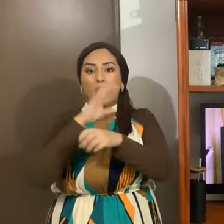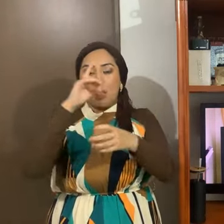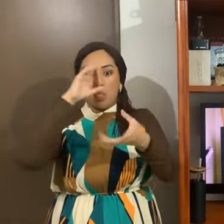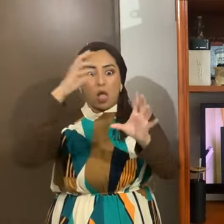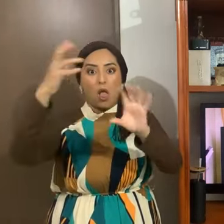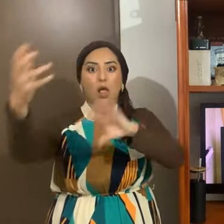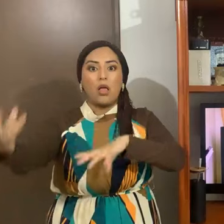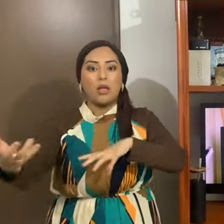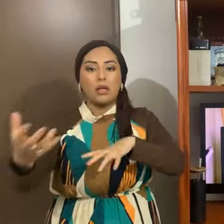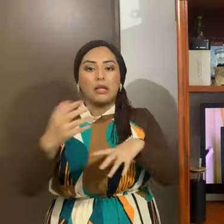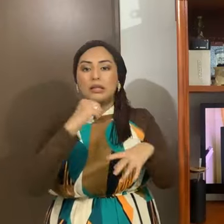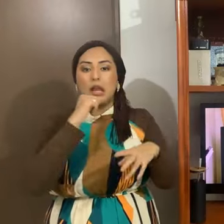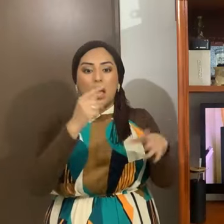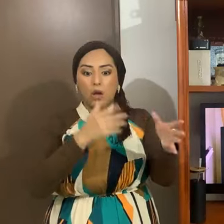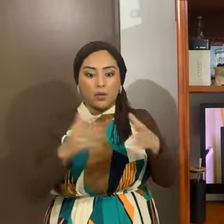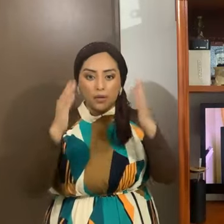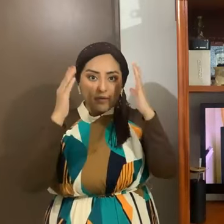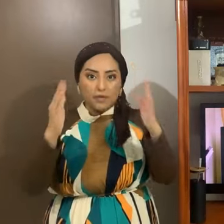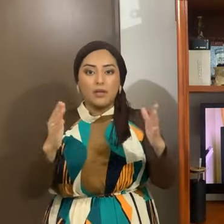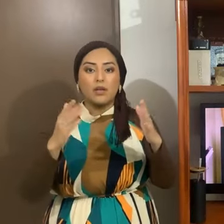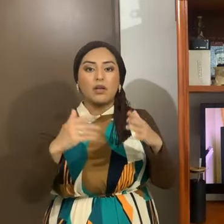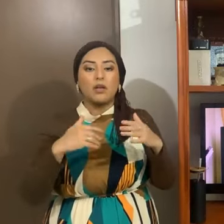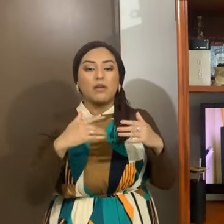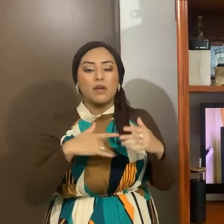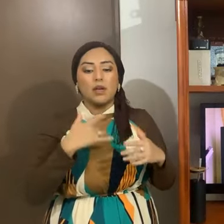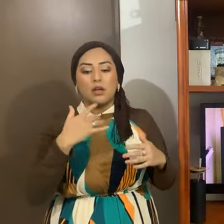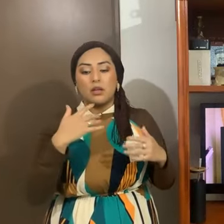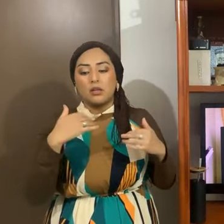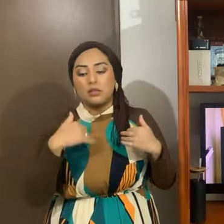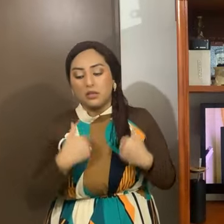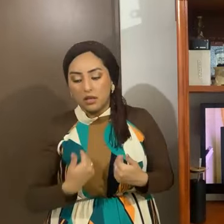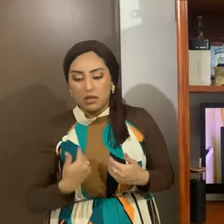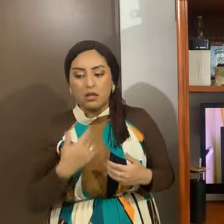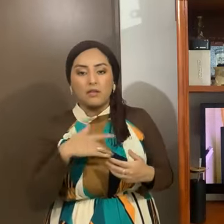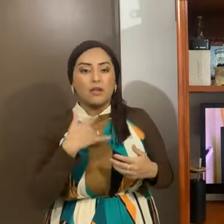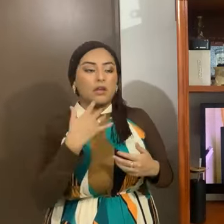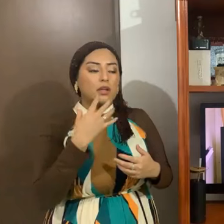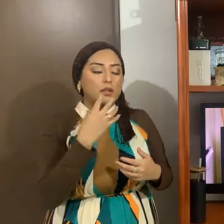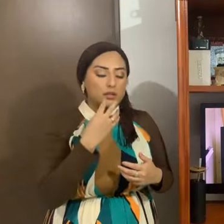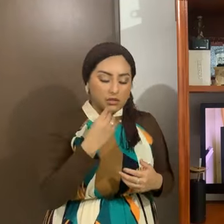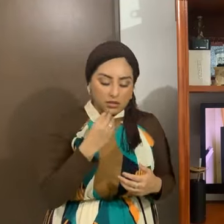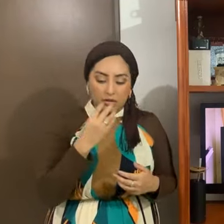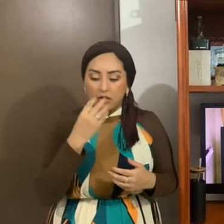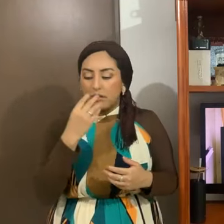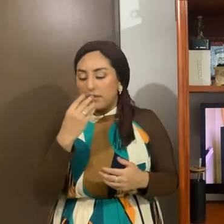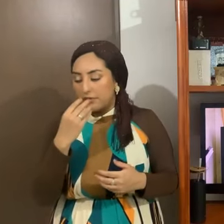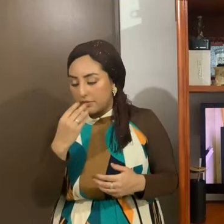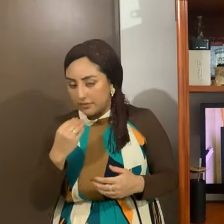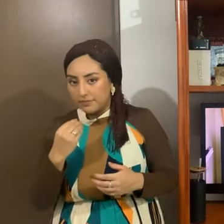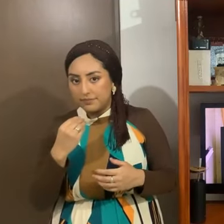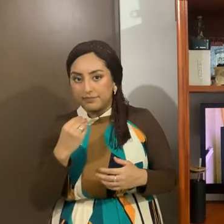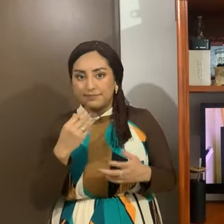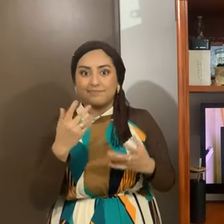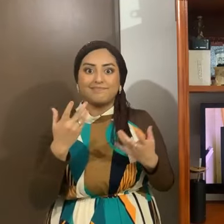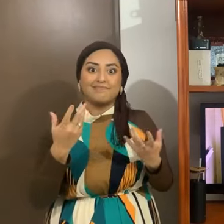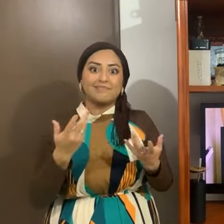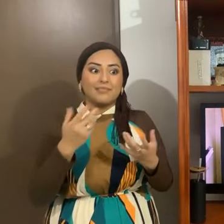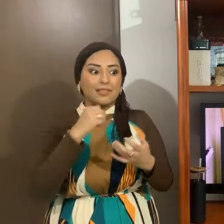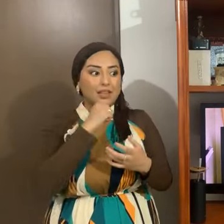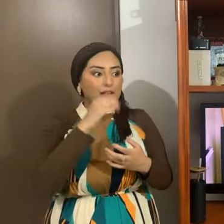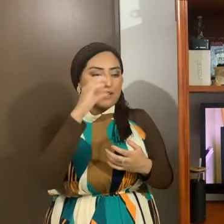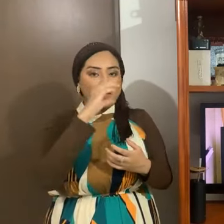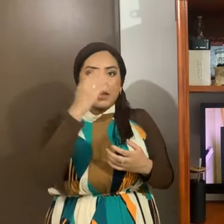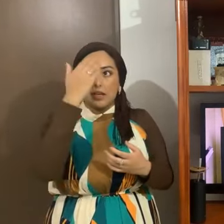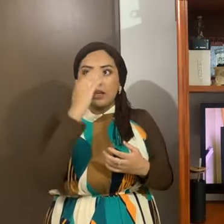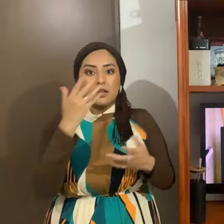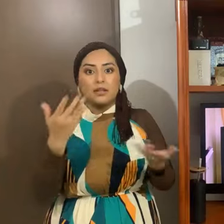desorden, porque no hacen las cosas con atención, porque tienen sueño, no pueden concentrarse y por lo tanto pues no buscan al